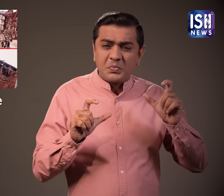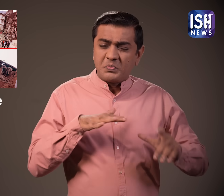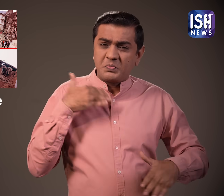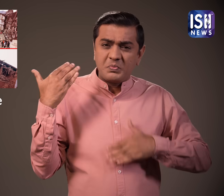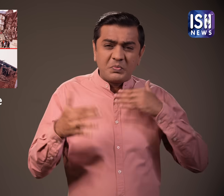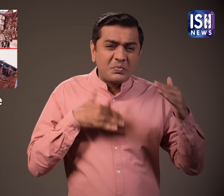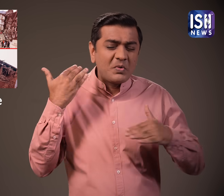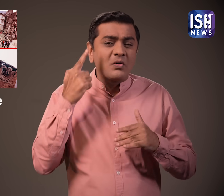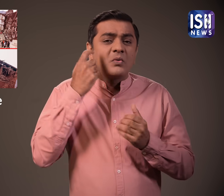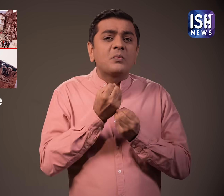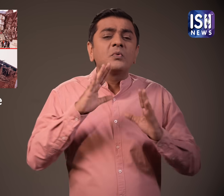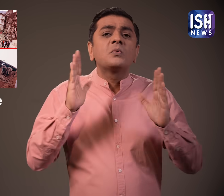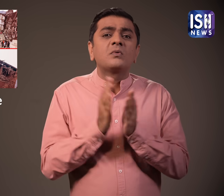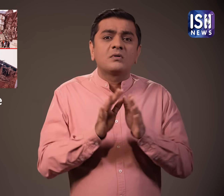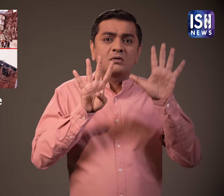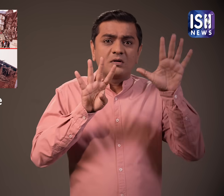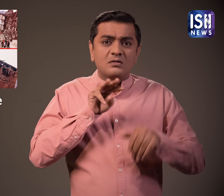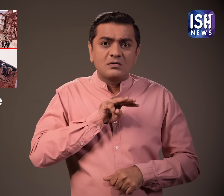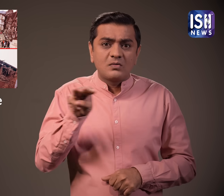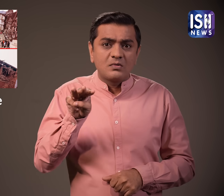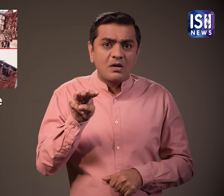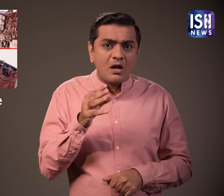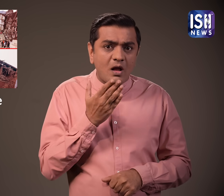9,000 लोग मारे गए विनाशकारी